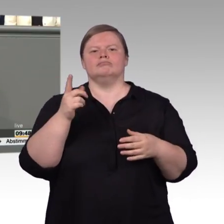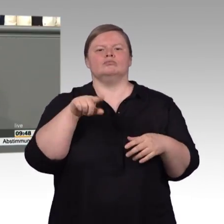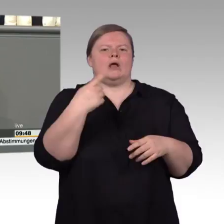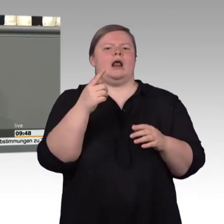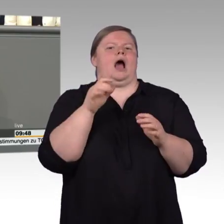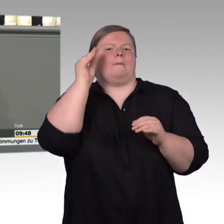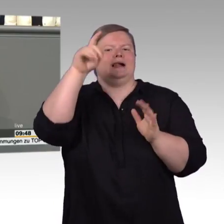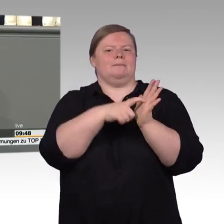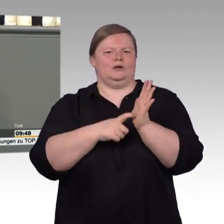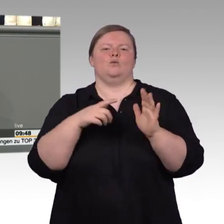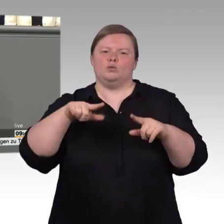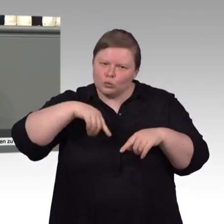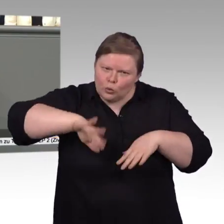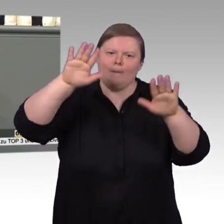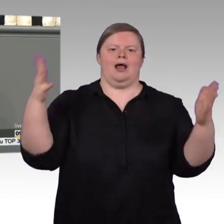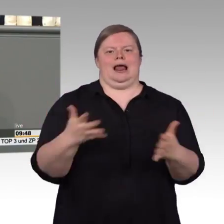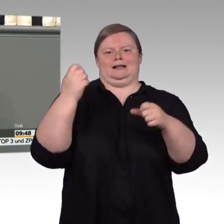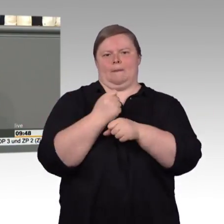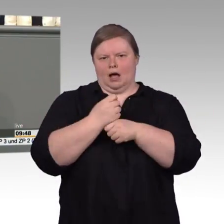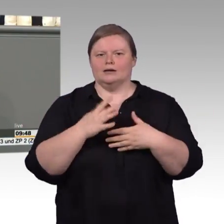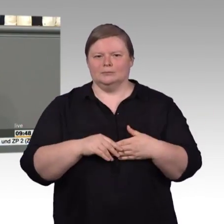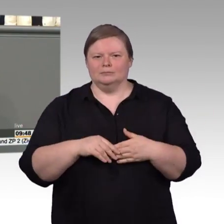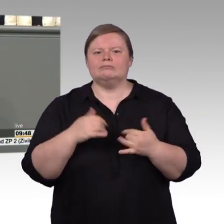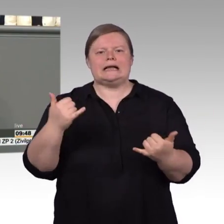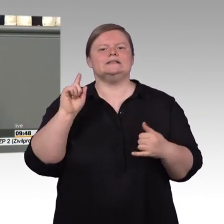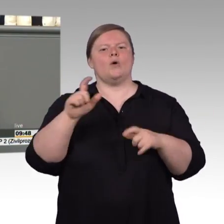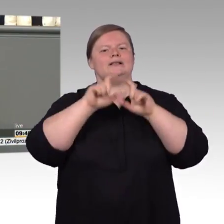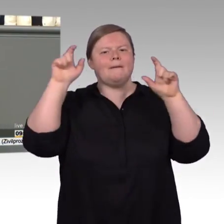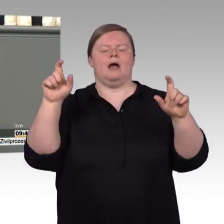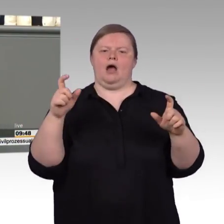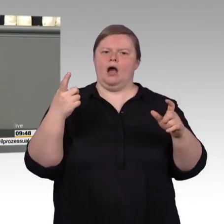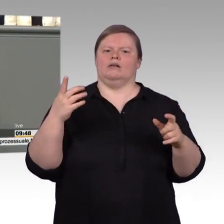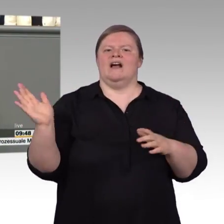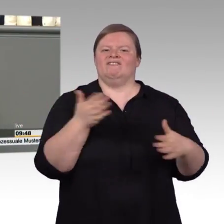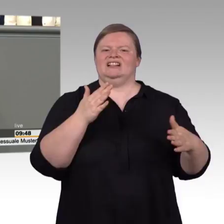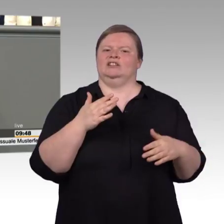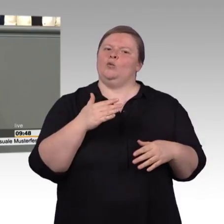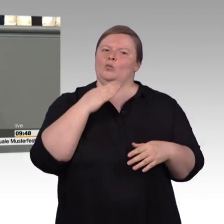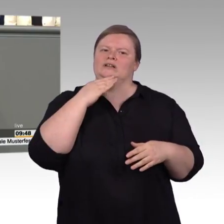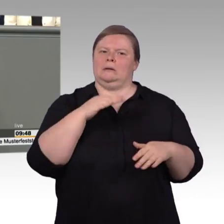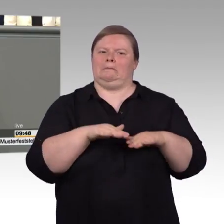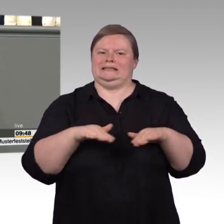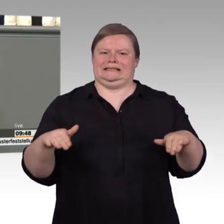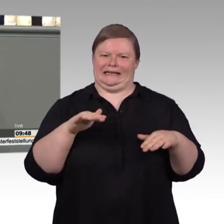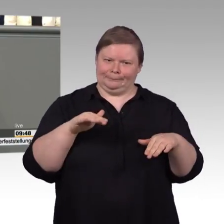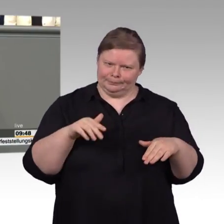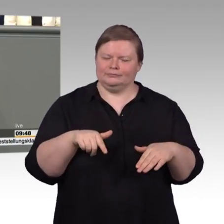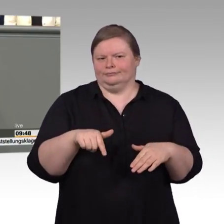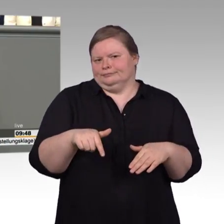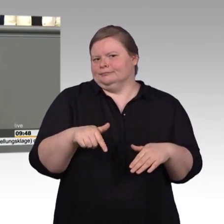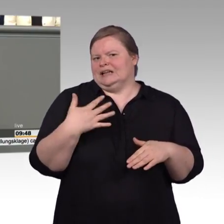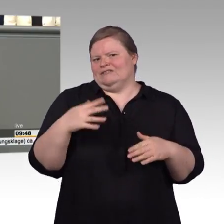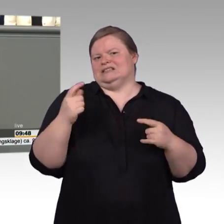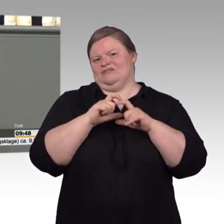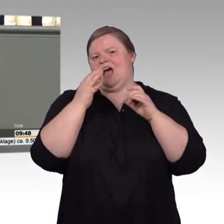Sachverständigen explizit darauf hingewiesen und auch das haben wir angepasst. Und darüber ist auch schon gesprochen worden. Wir haben auch intensiv darüber